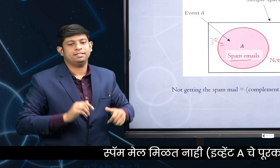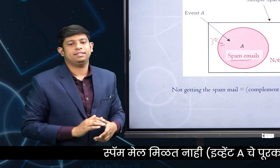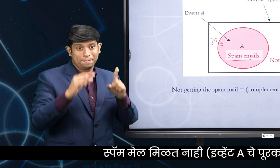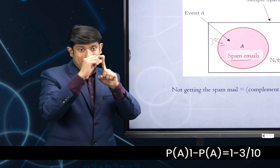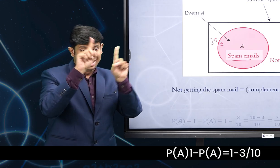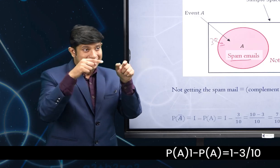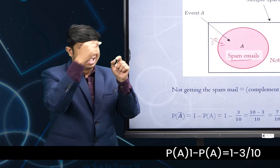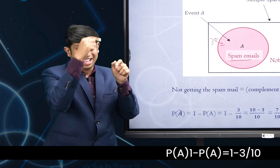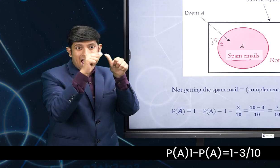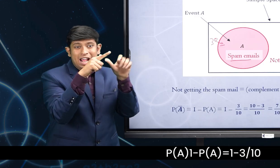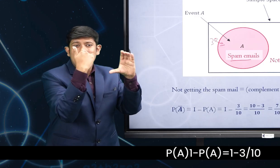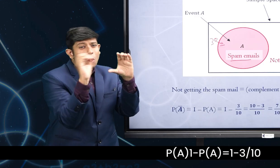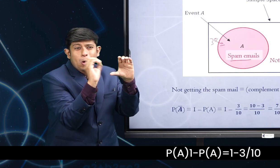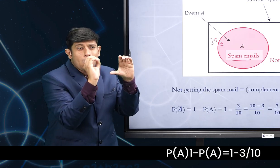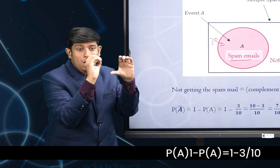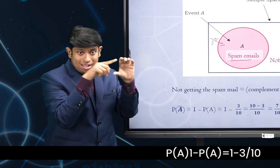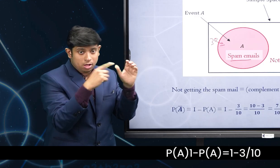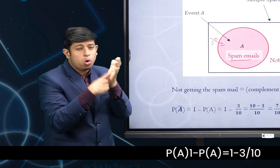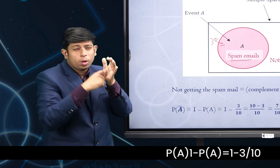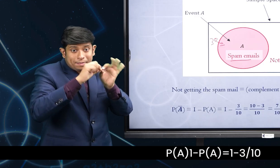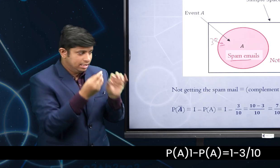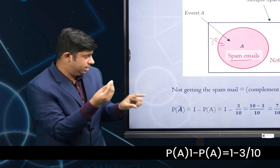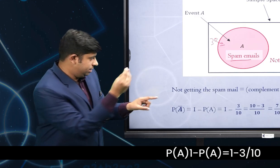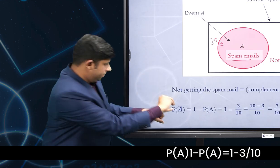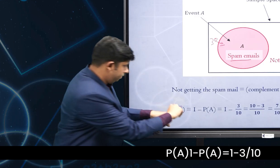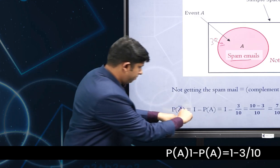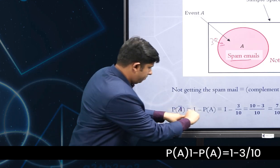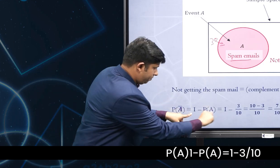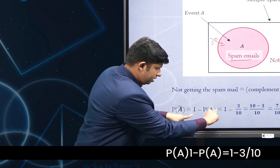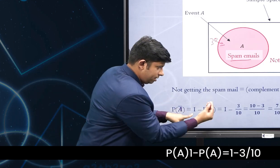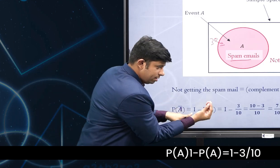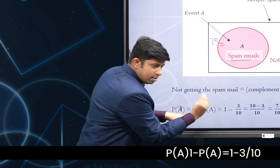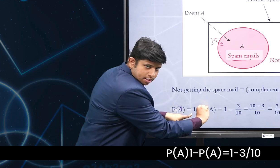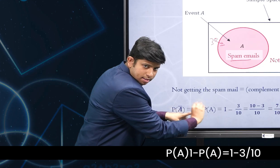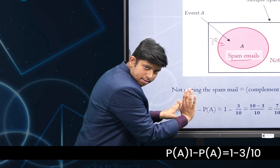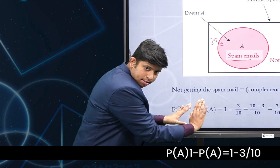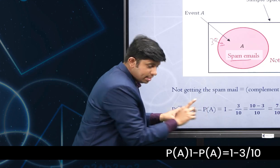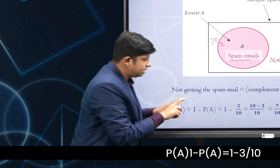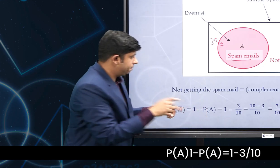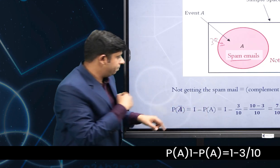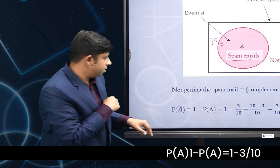पी कंसामध्ये ए 1 वजा पी कंसामध्ये ए बरोबर 1 वजा